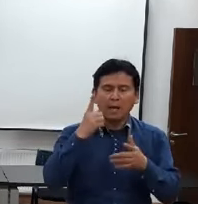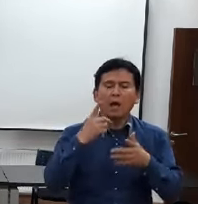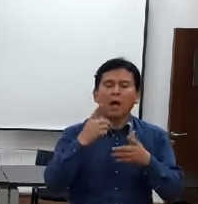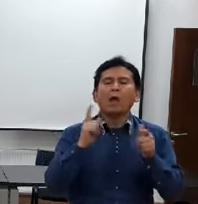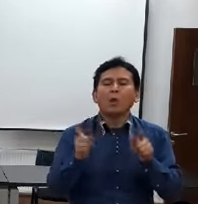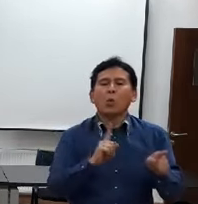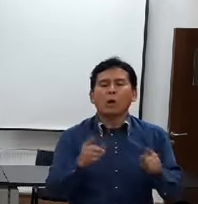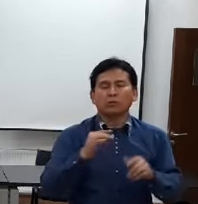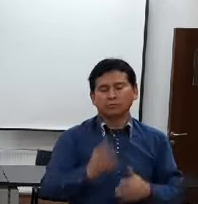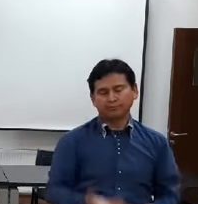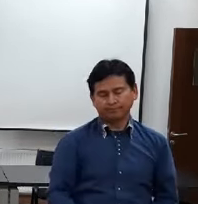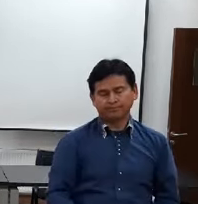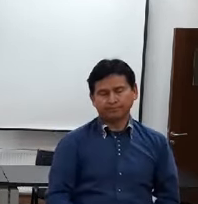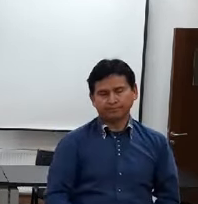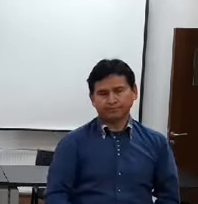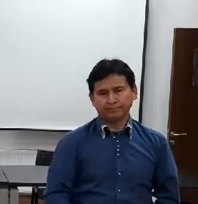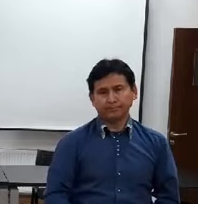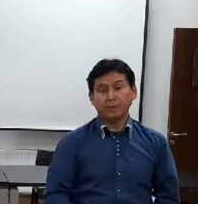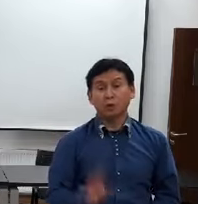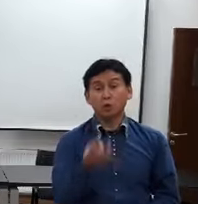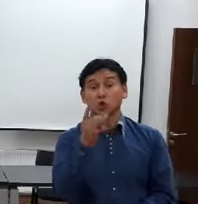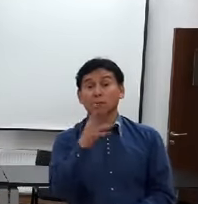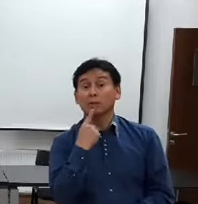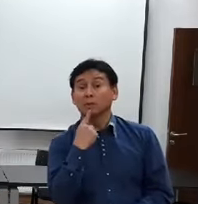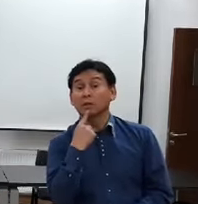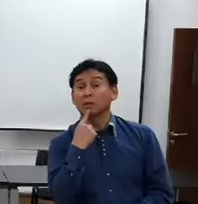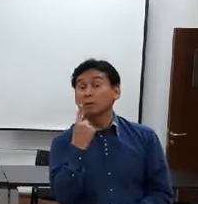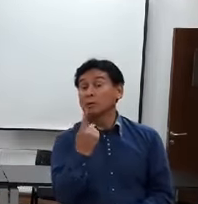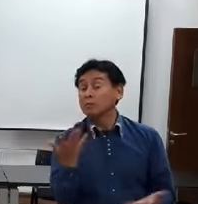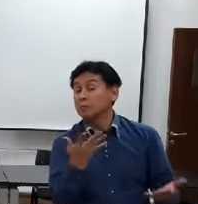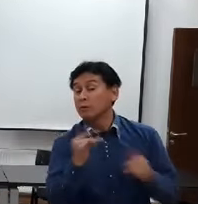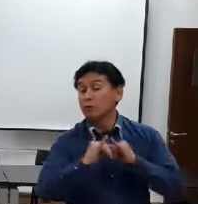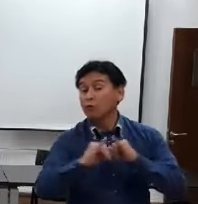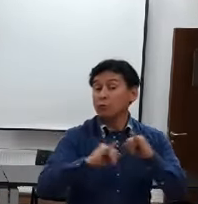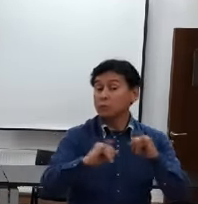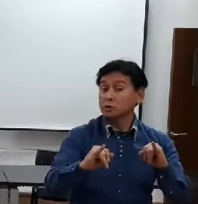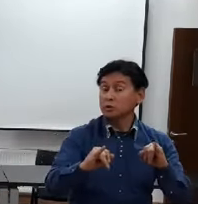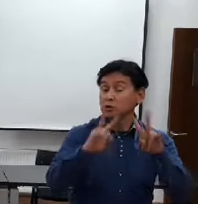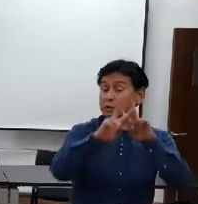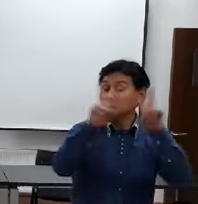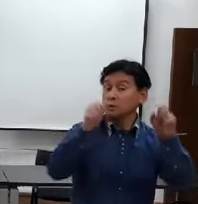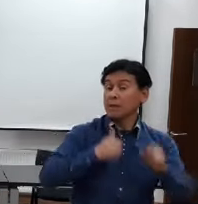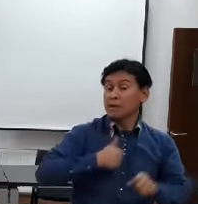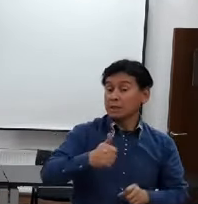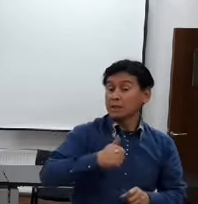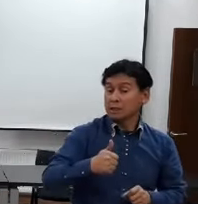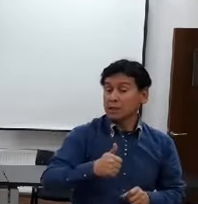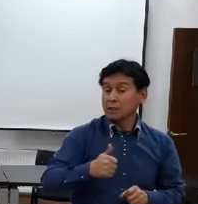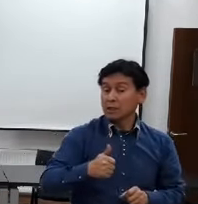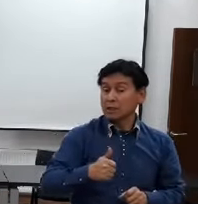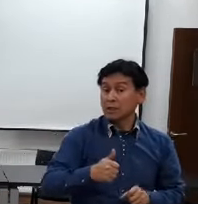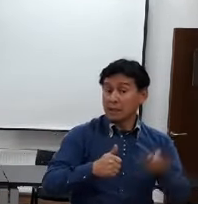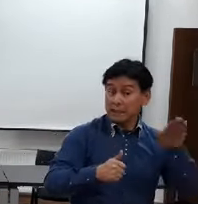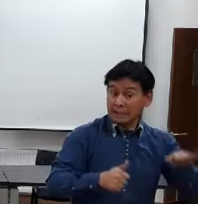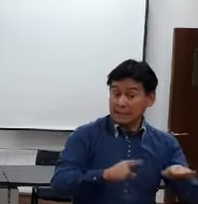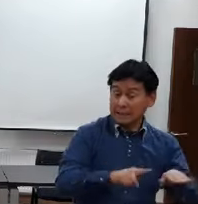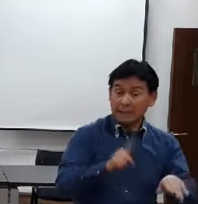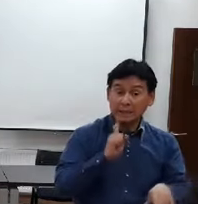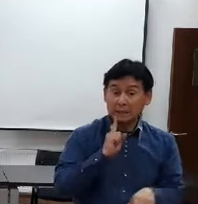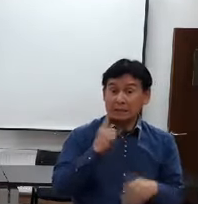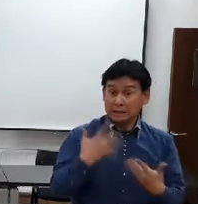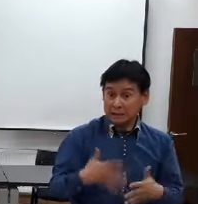adecuado manejo de pacientes gracias solo para confirmar la información que nos mencionaba el director del servicio ella viene en etapa terminal